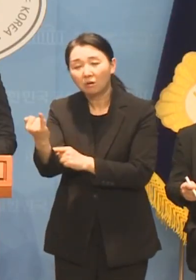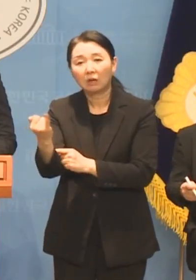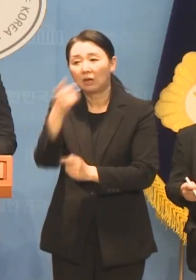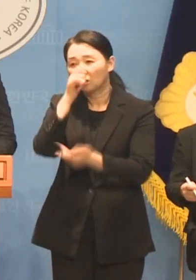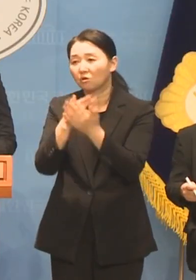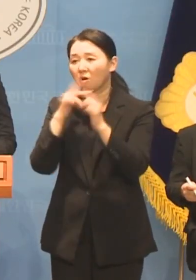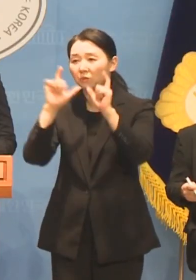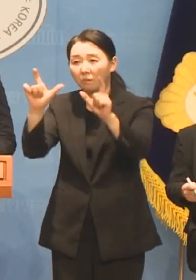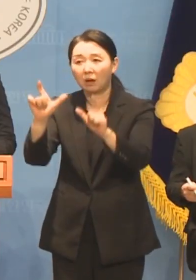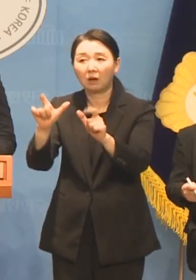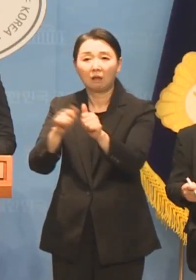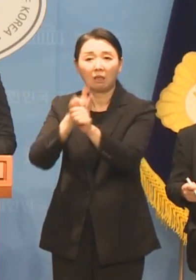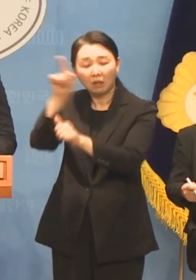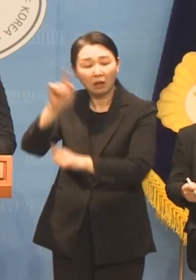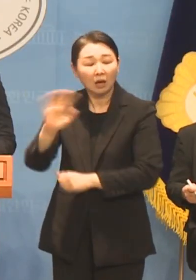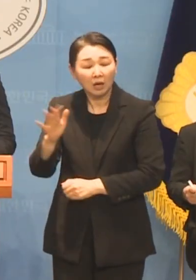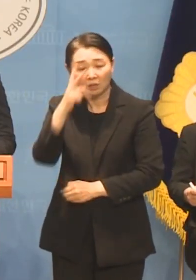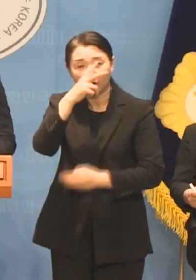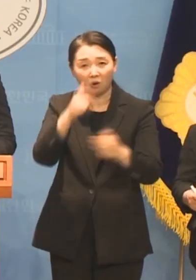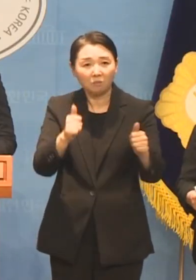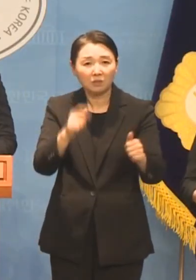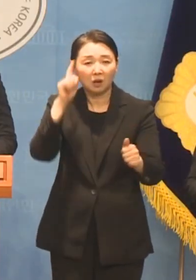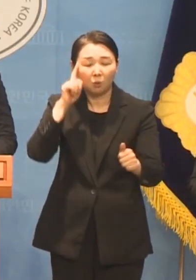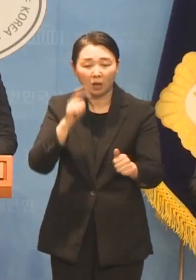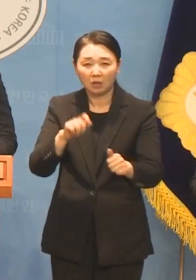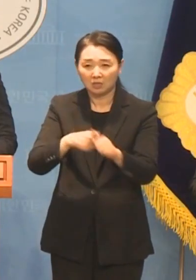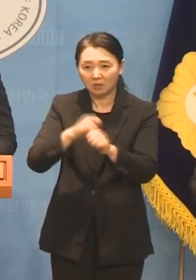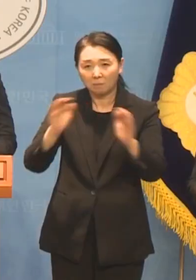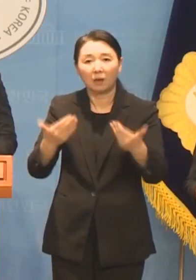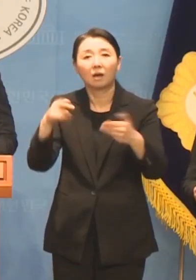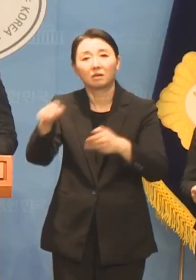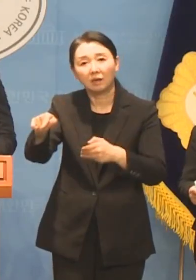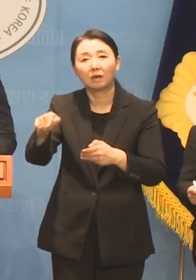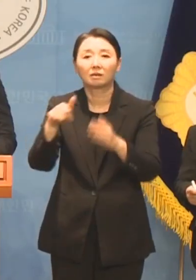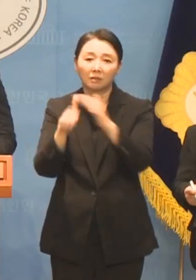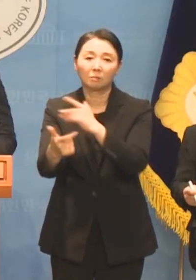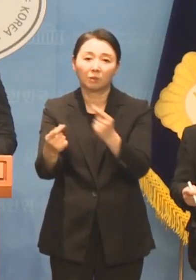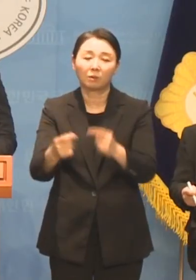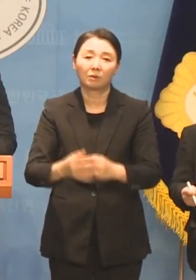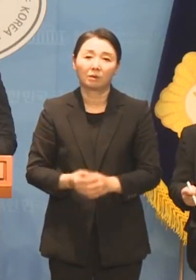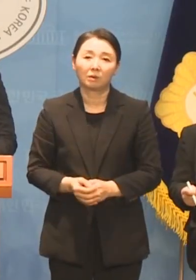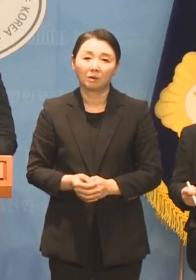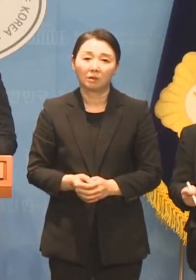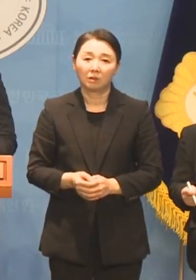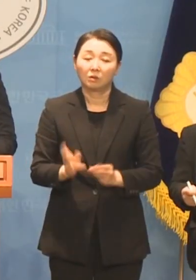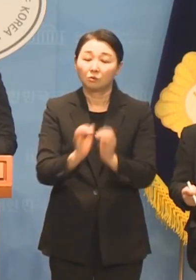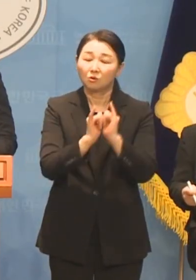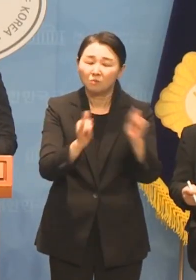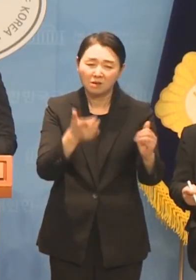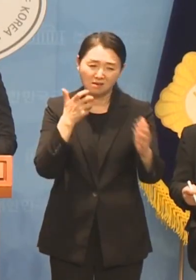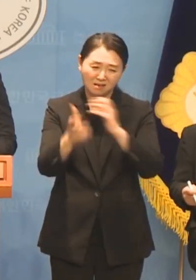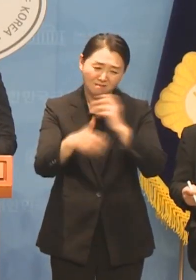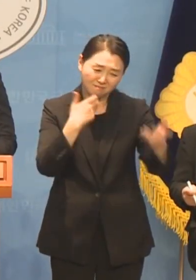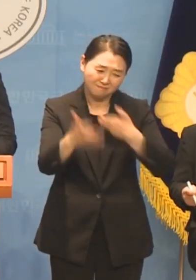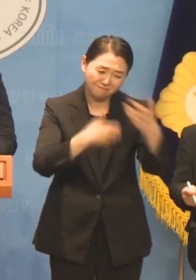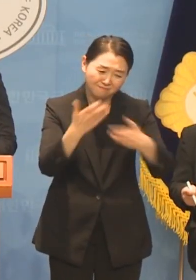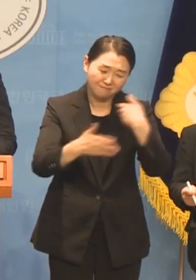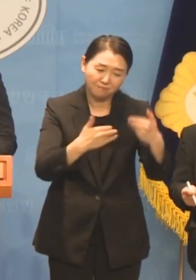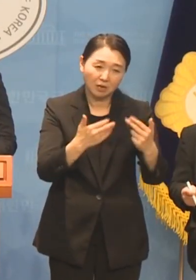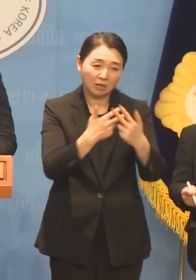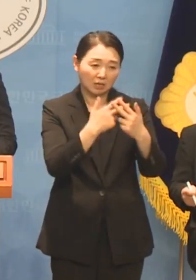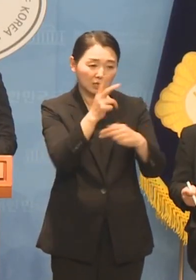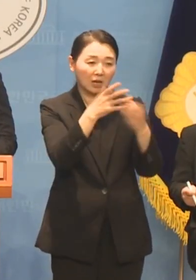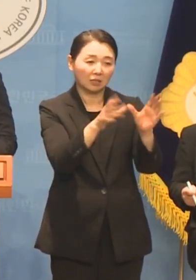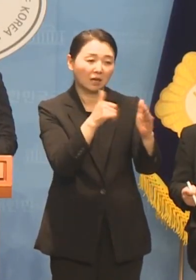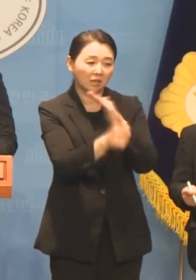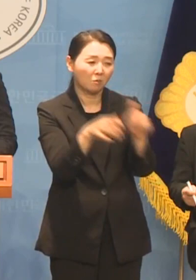무혐의, 불기소로 대하던 검찰의 솜방망이 형태가 대표적입니다. 많은 국민이 수백 차례 압수수색으로 야당 대표를 괴롭히는